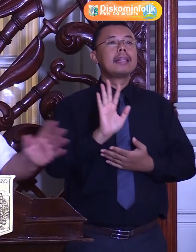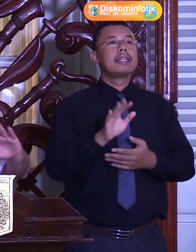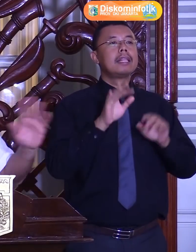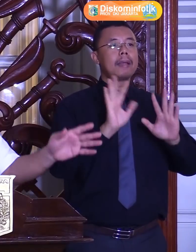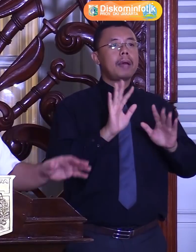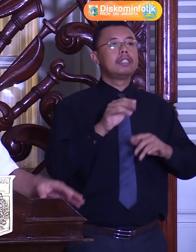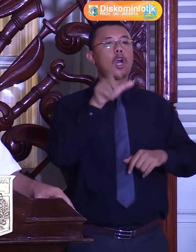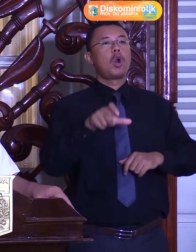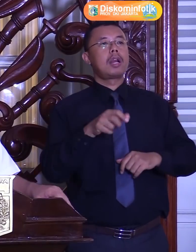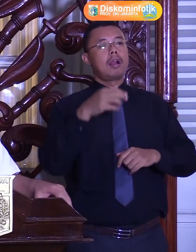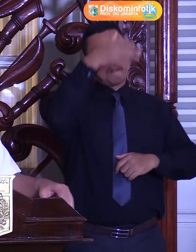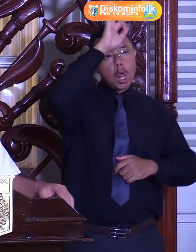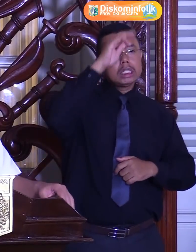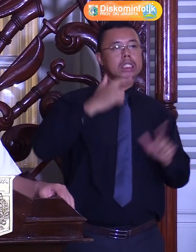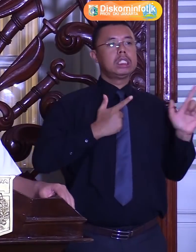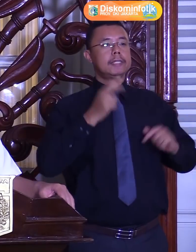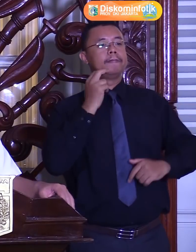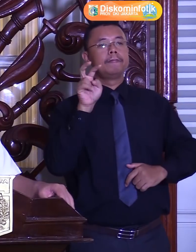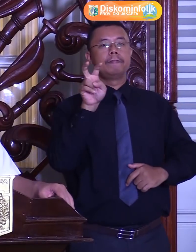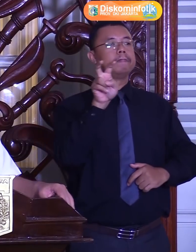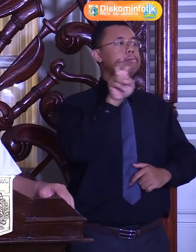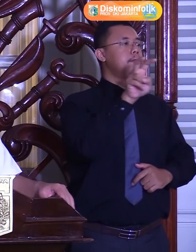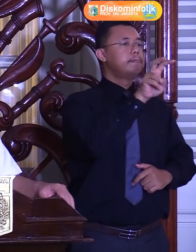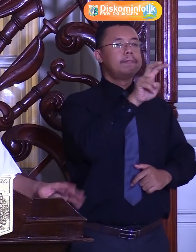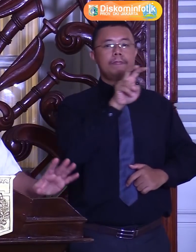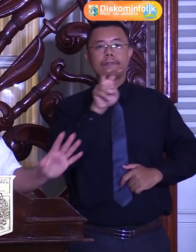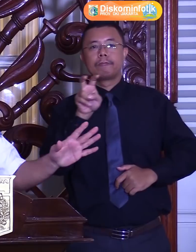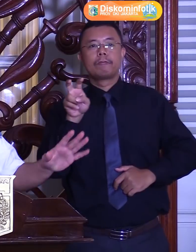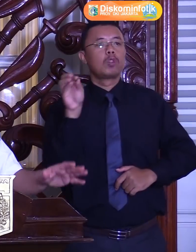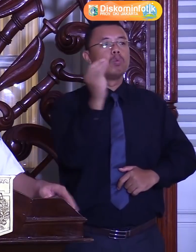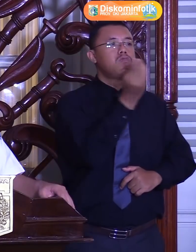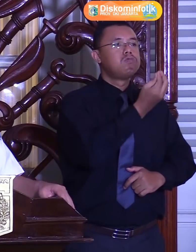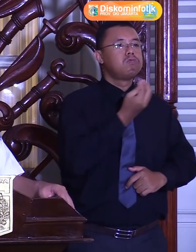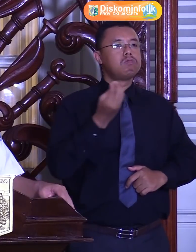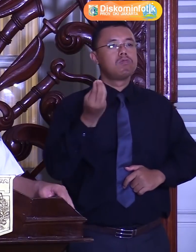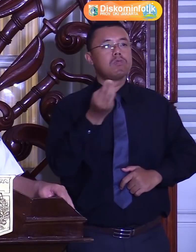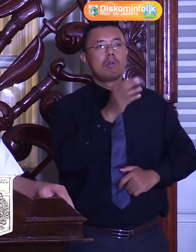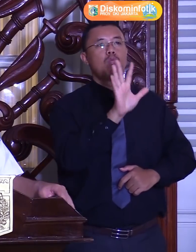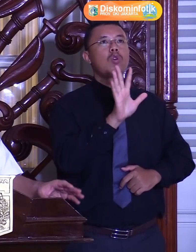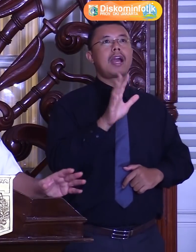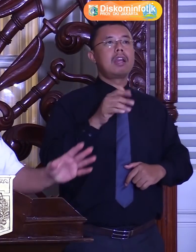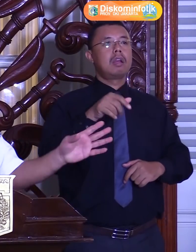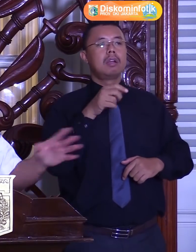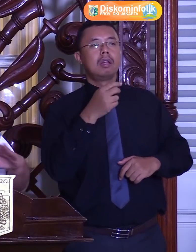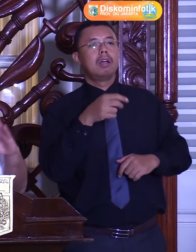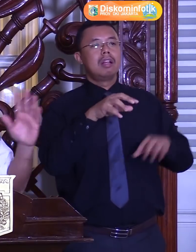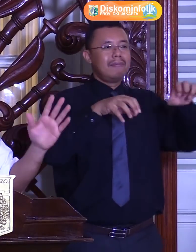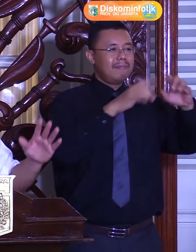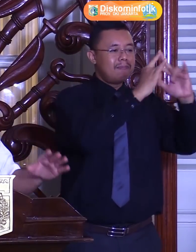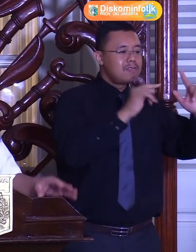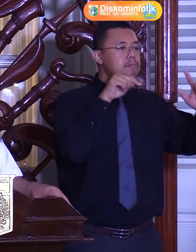banyak patroli karena kita harus memastikan bahwa tidak ada kerumunan, tapi bukan berbentuk checkpoint, tapi akan